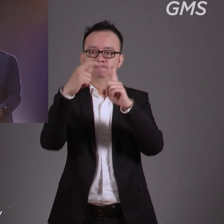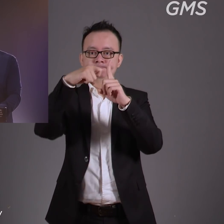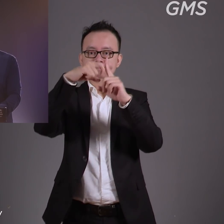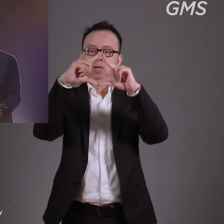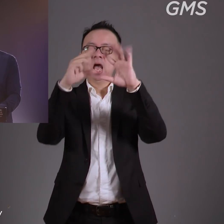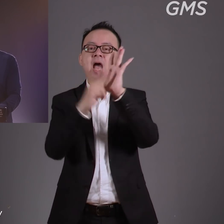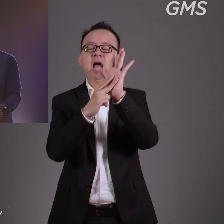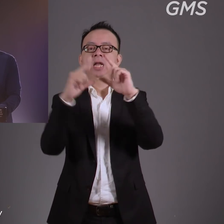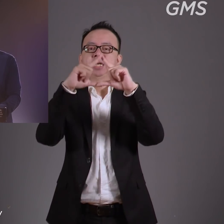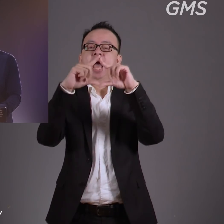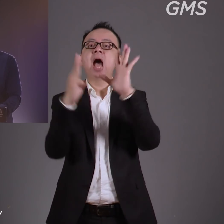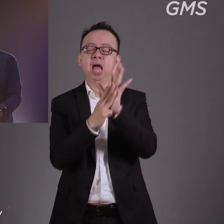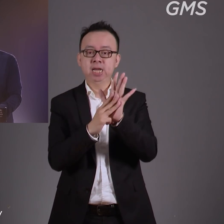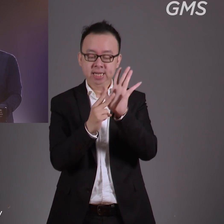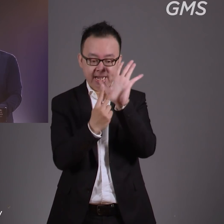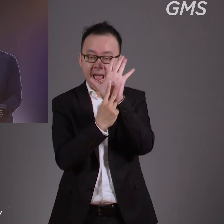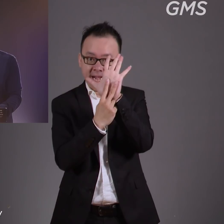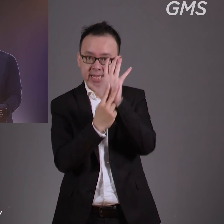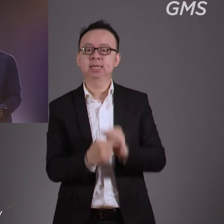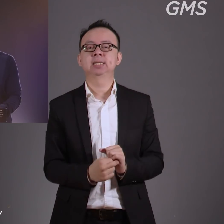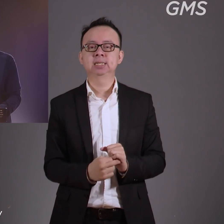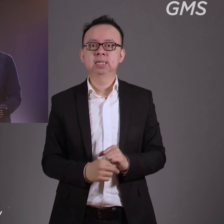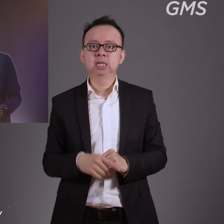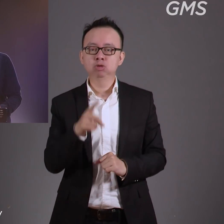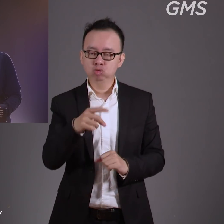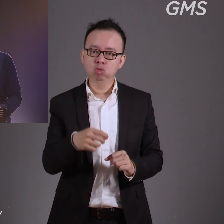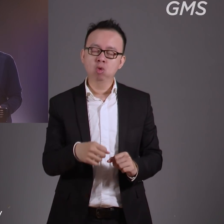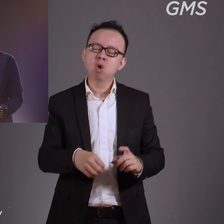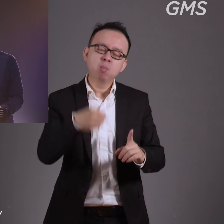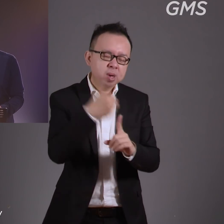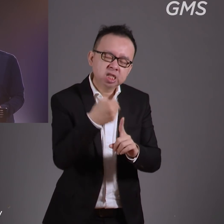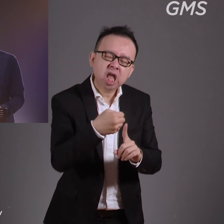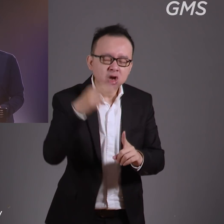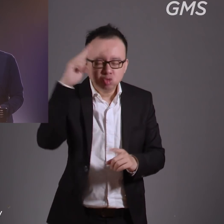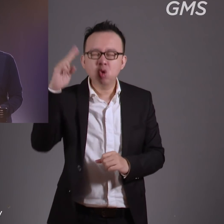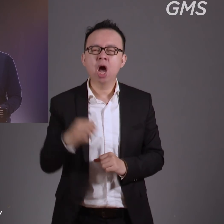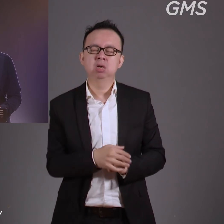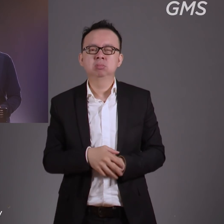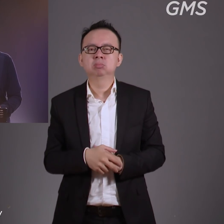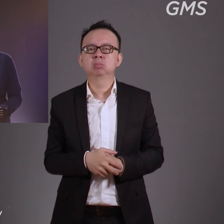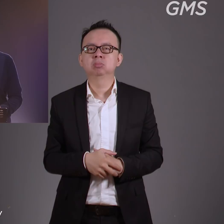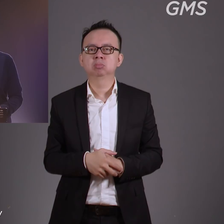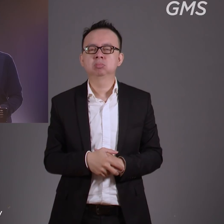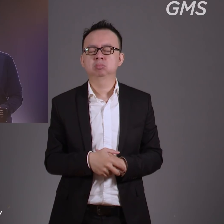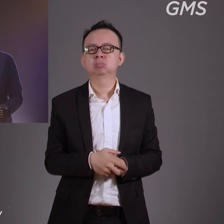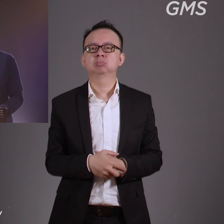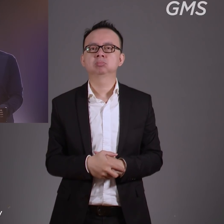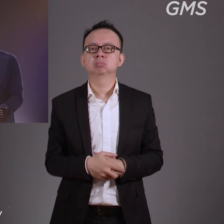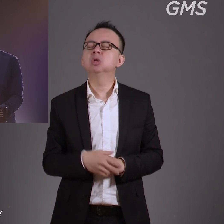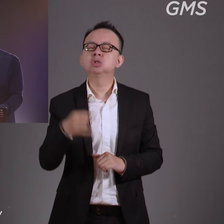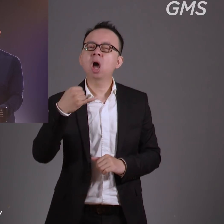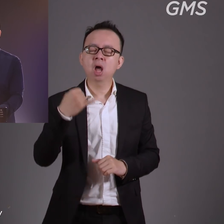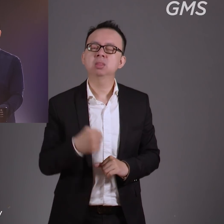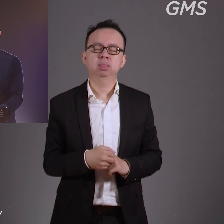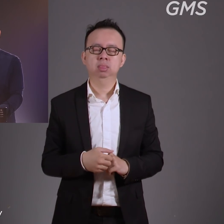umat yang menentang Tuhan, dari menentang umat pilihan, keluar masuk depan belakang.